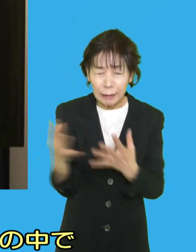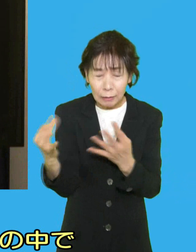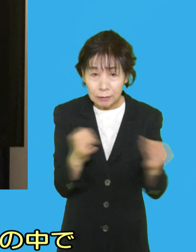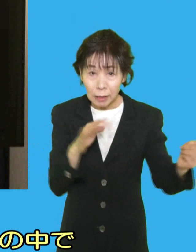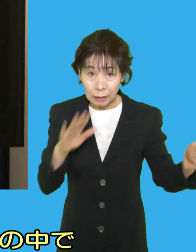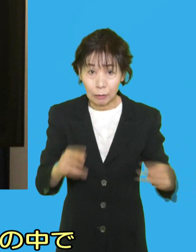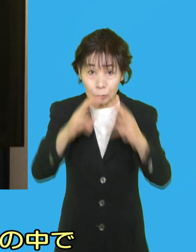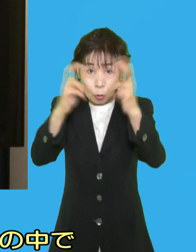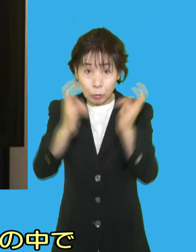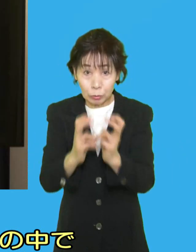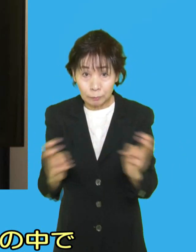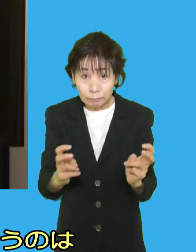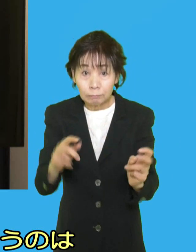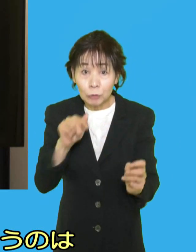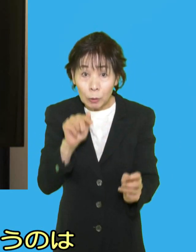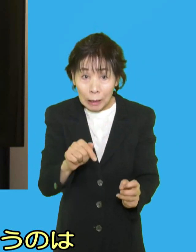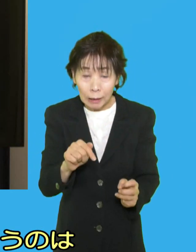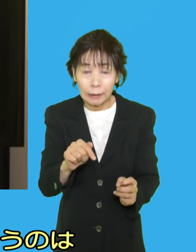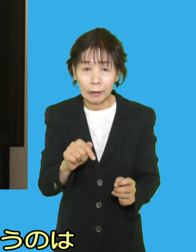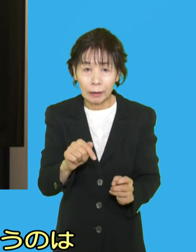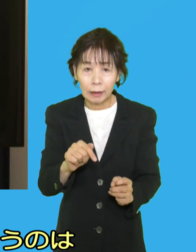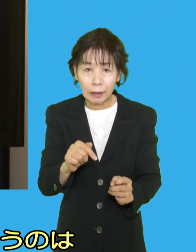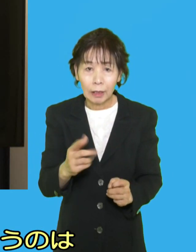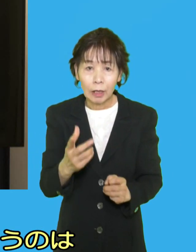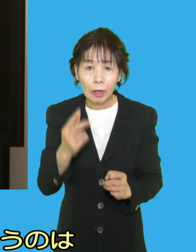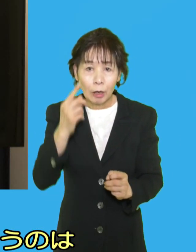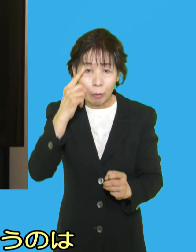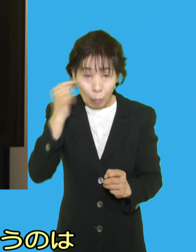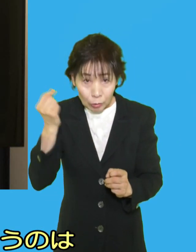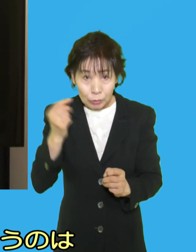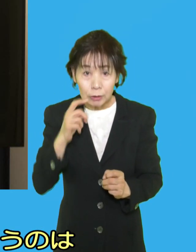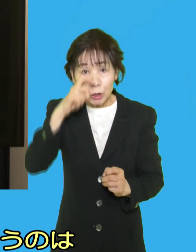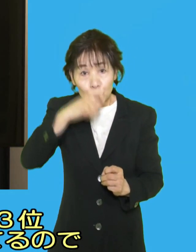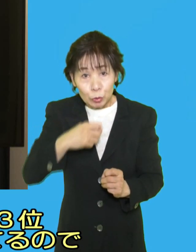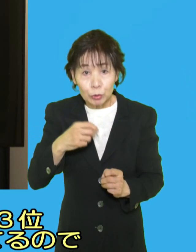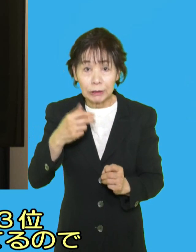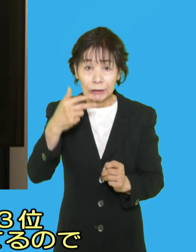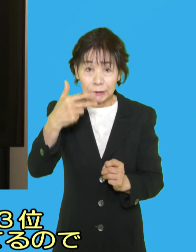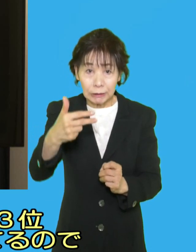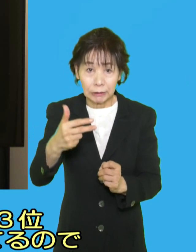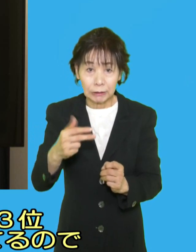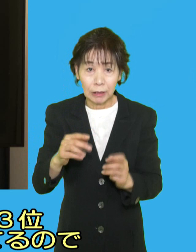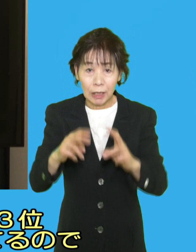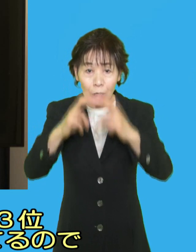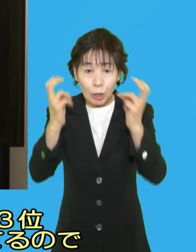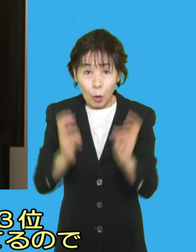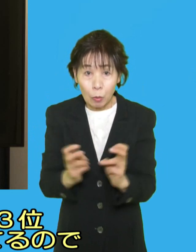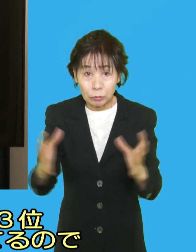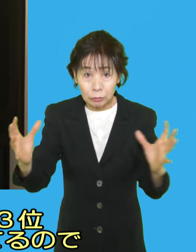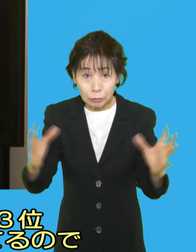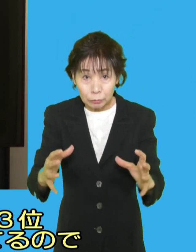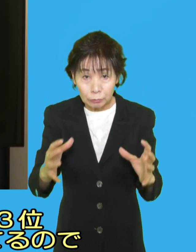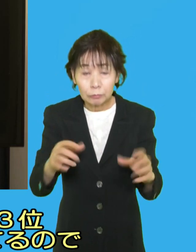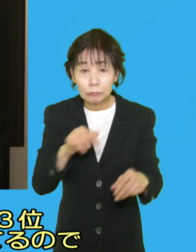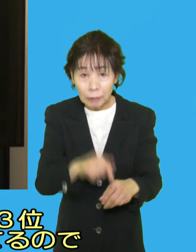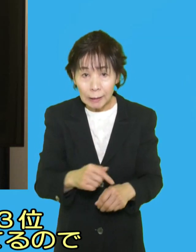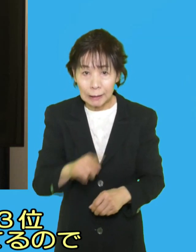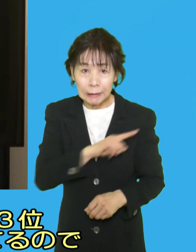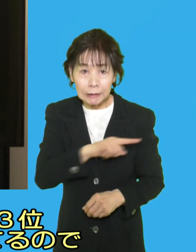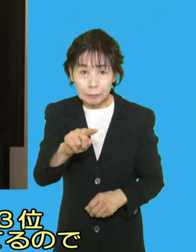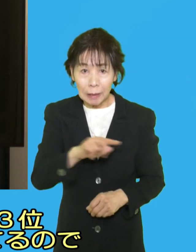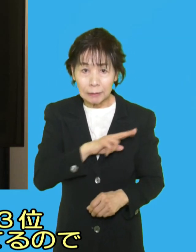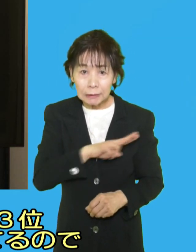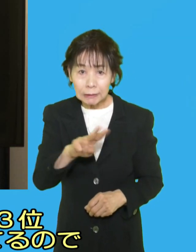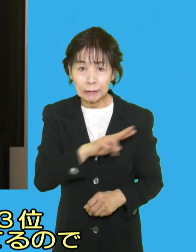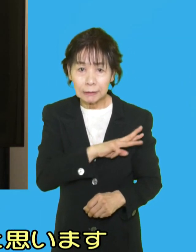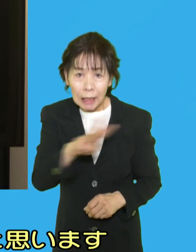中でです、古墳の中でですね、その元富士古墳群というのは、大きさからしても1、2、3位というところ